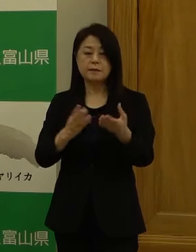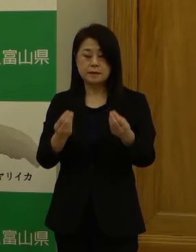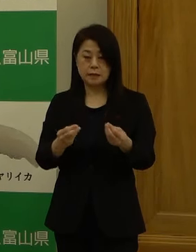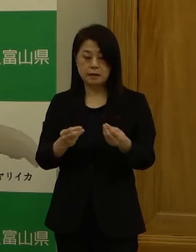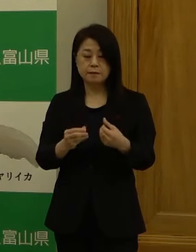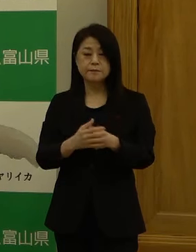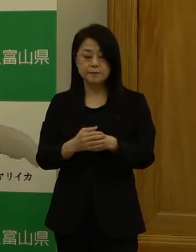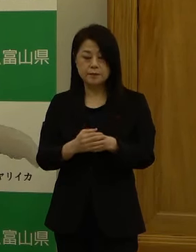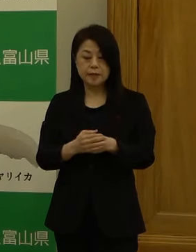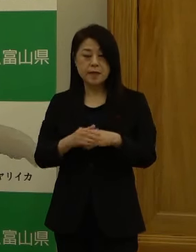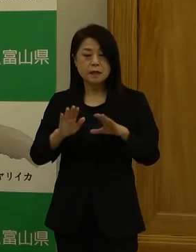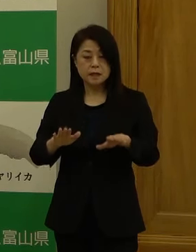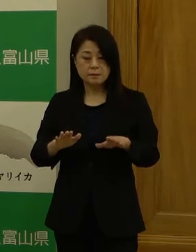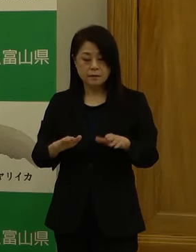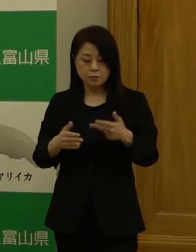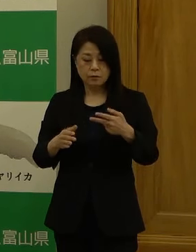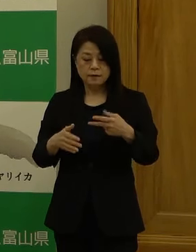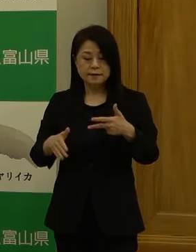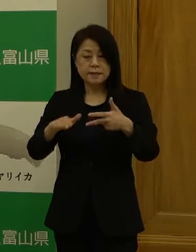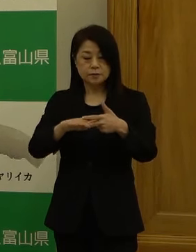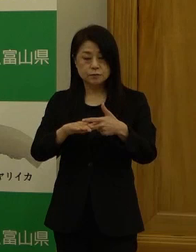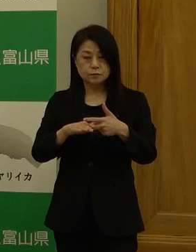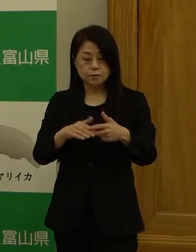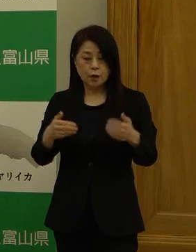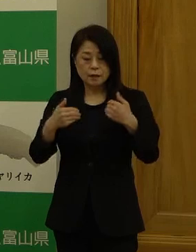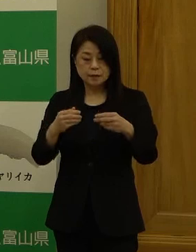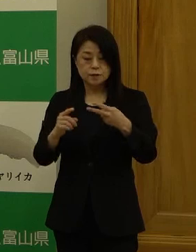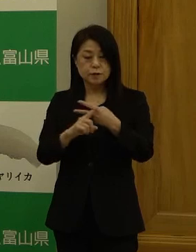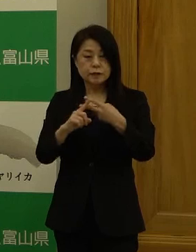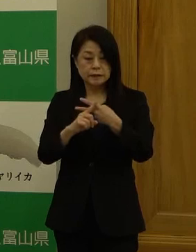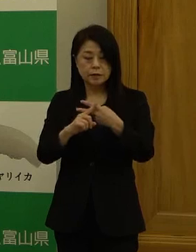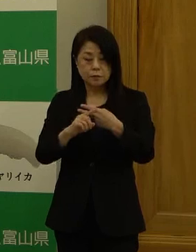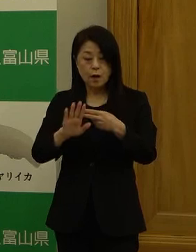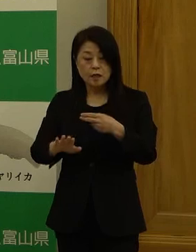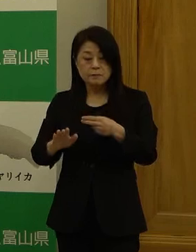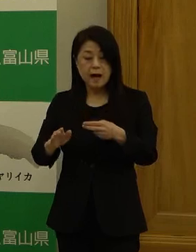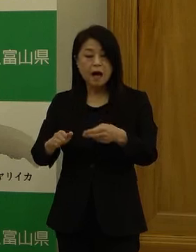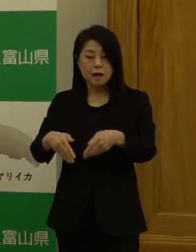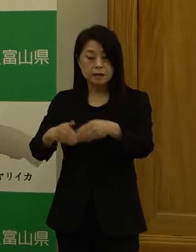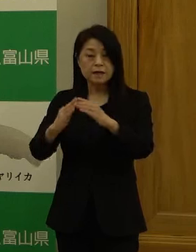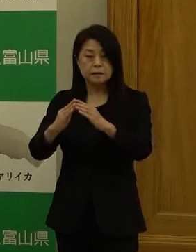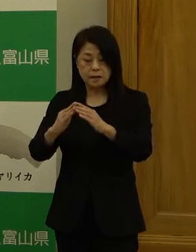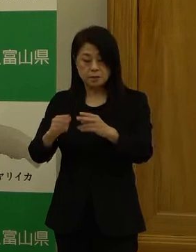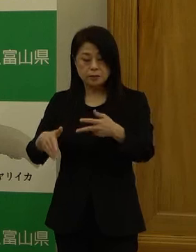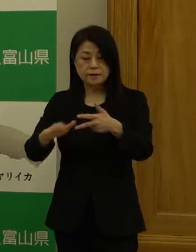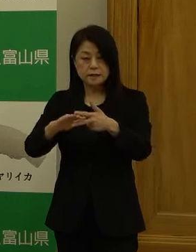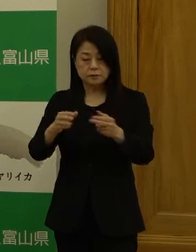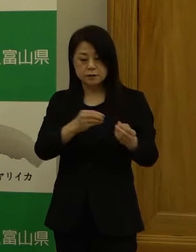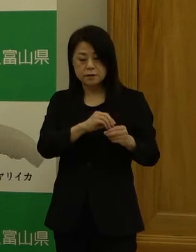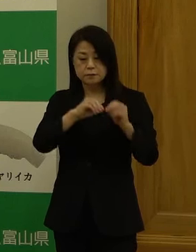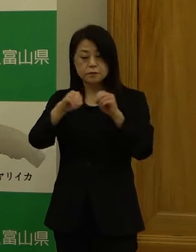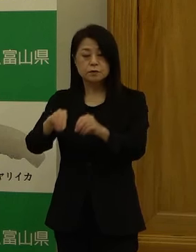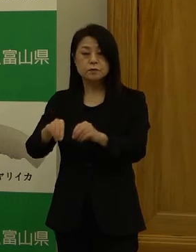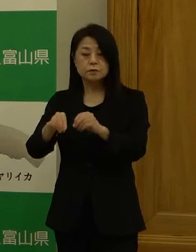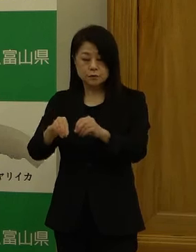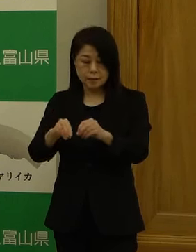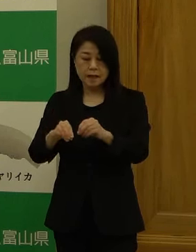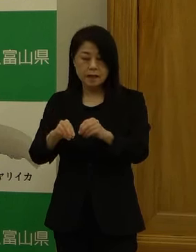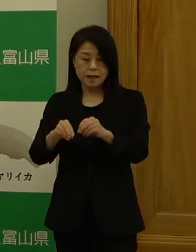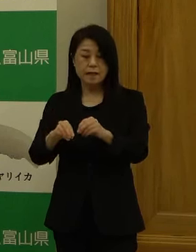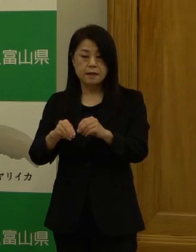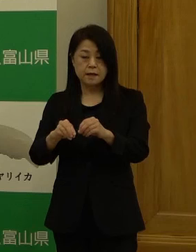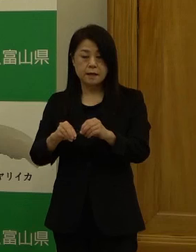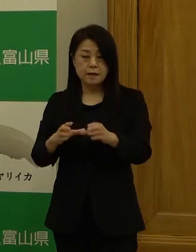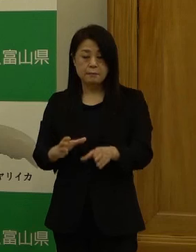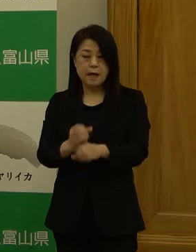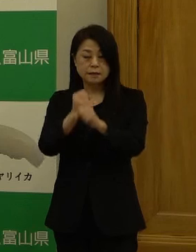施設の必要な機能を既存施設に集約することで、それぞれの施設の魅力を向上させるとともに、総施設